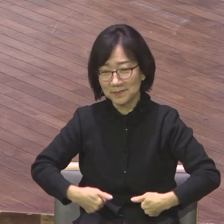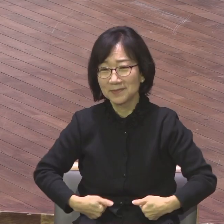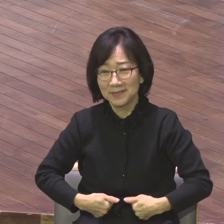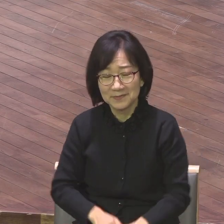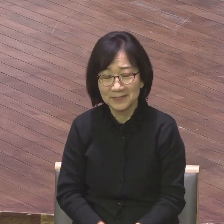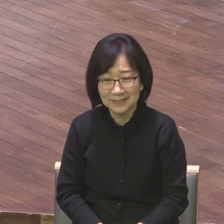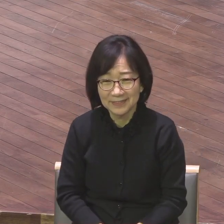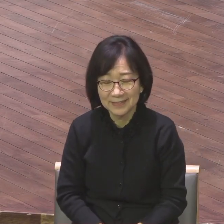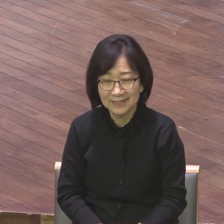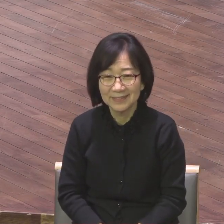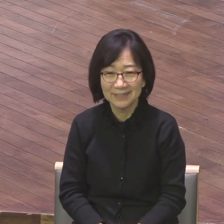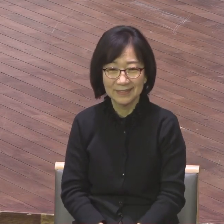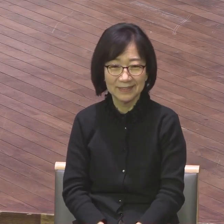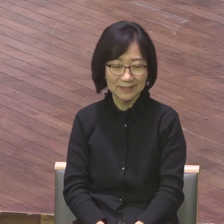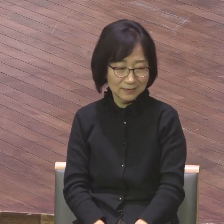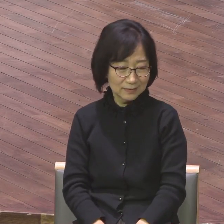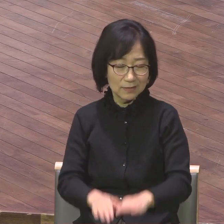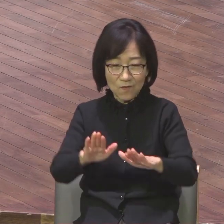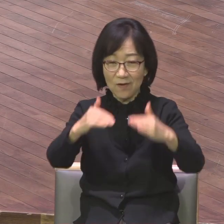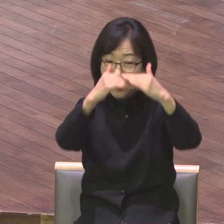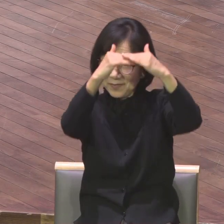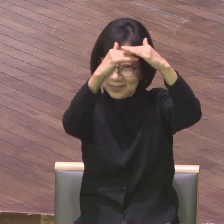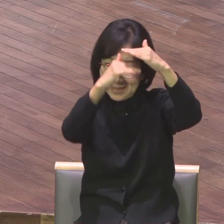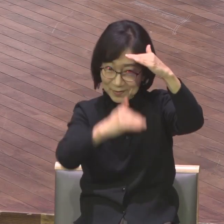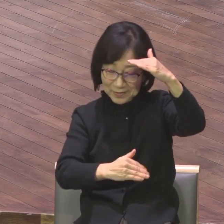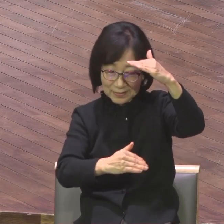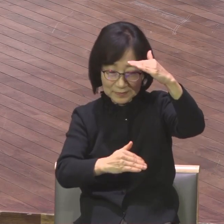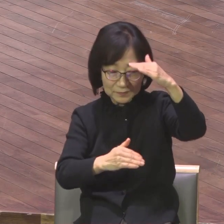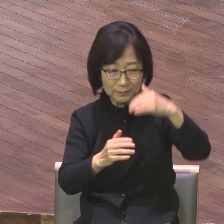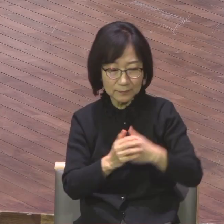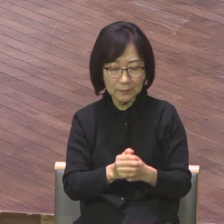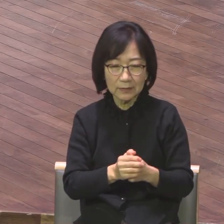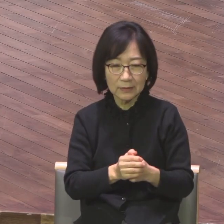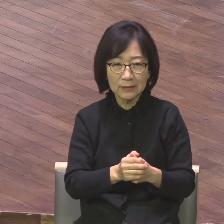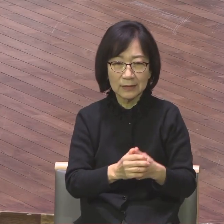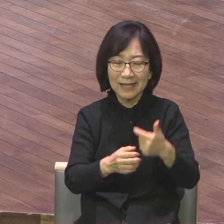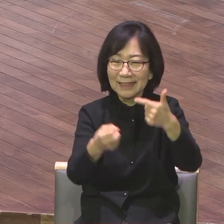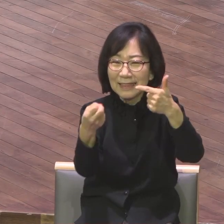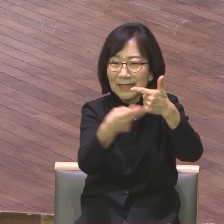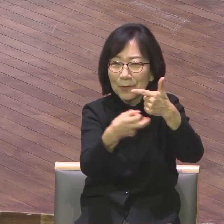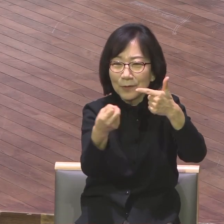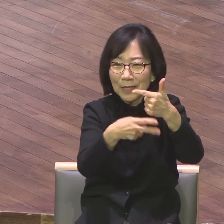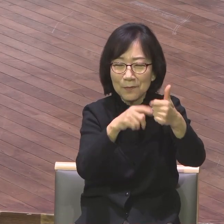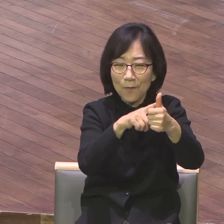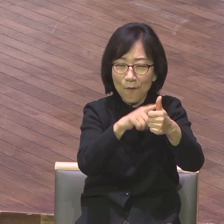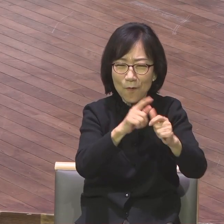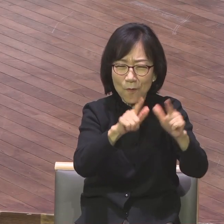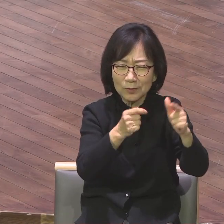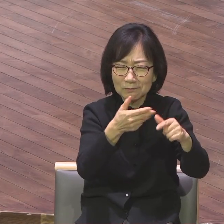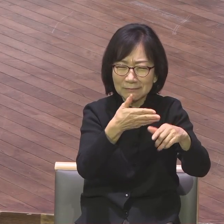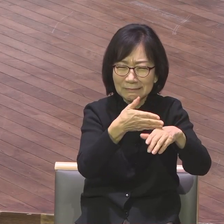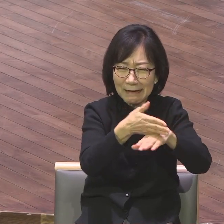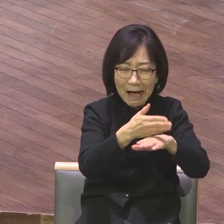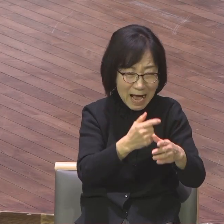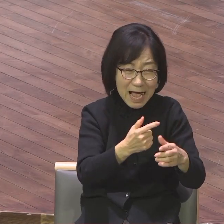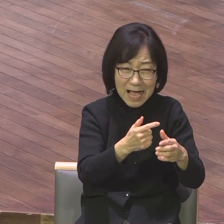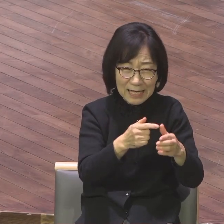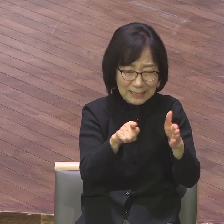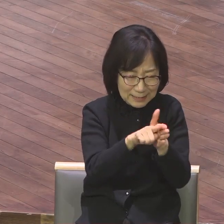오늘 본문에는 니고데모처럼 더딘 성장의 모습과는 달리